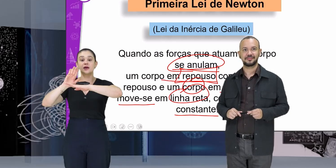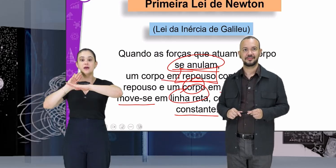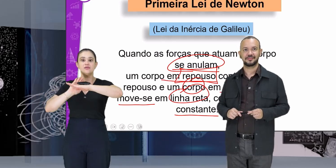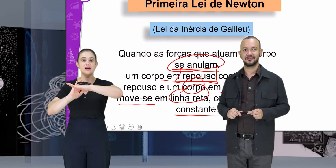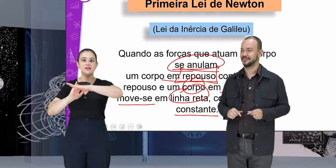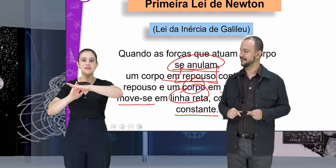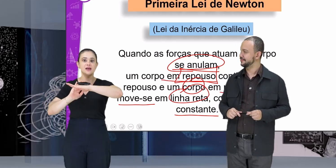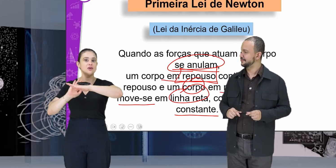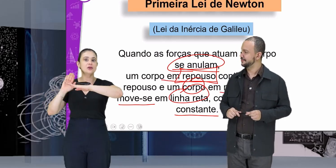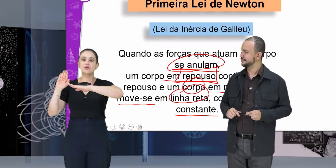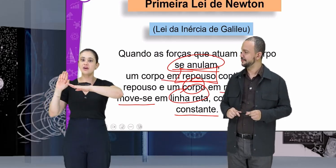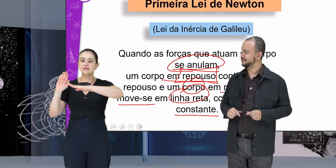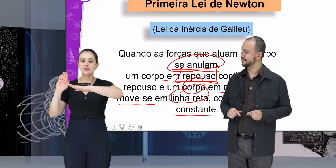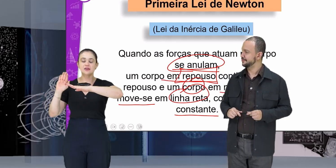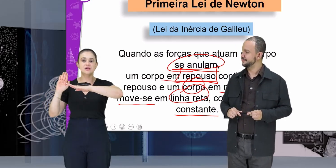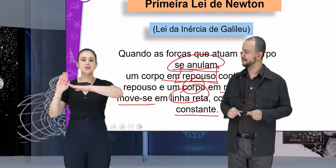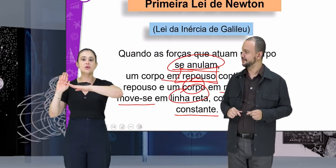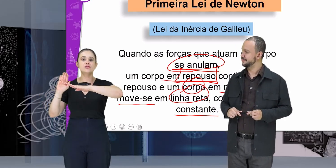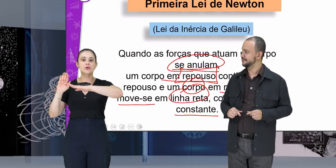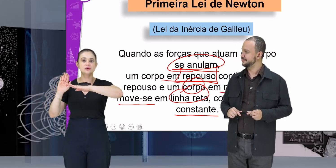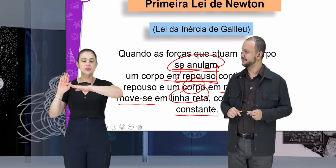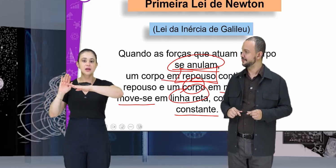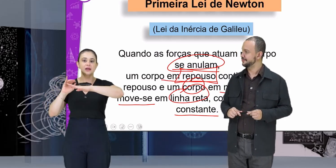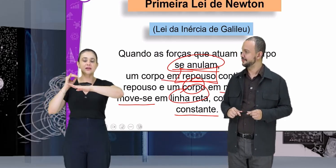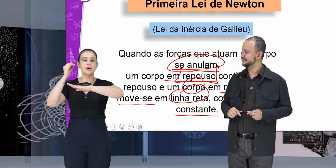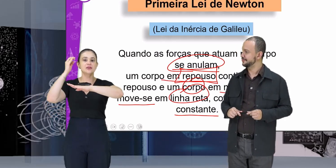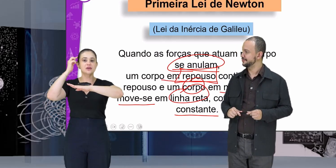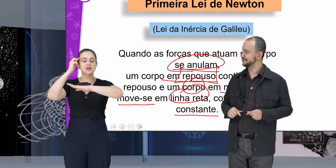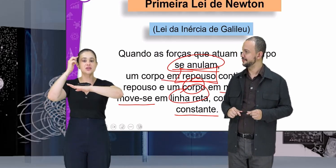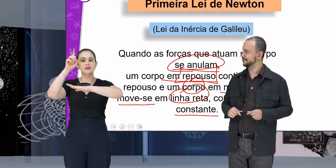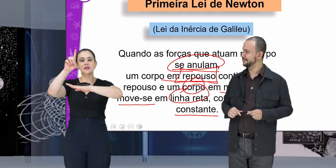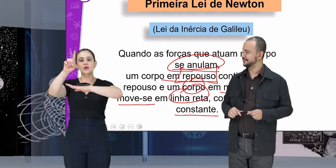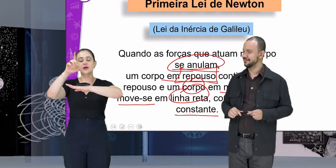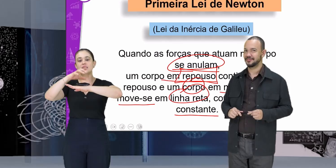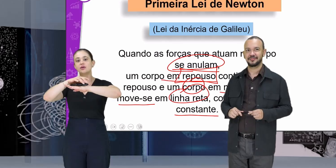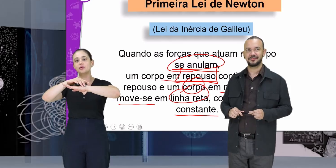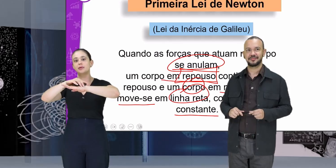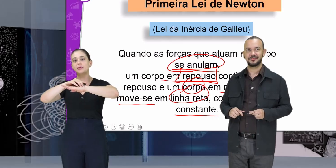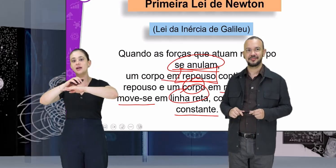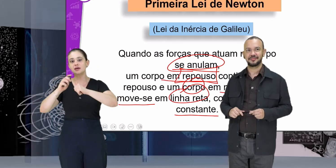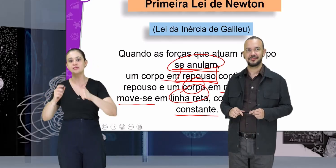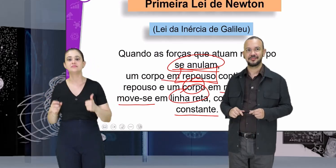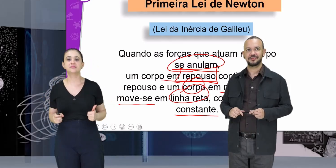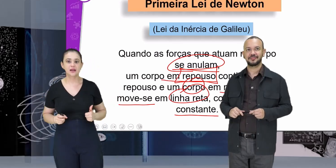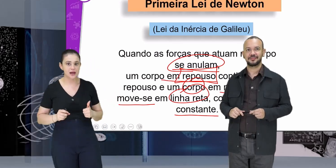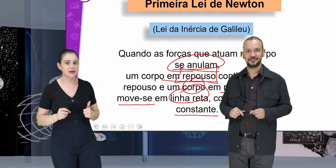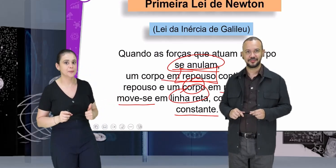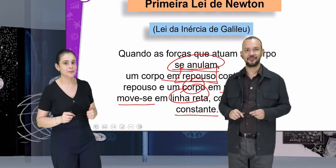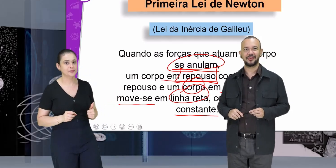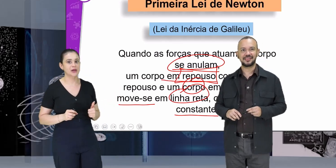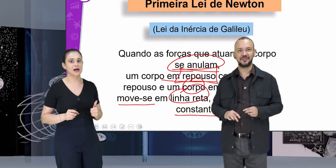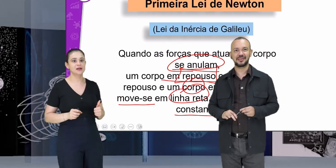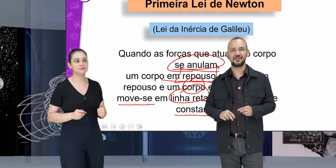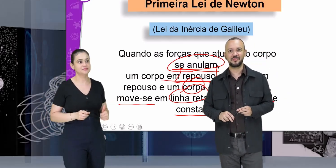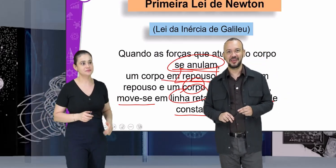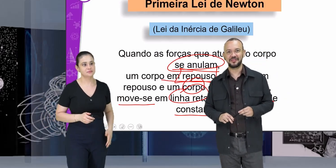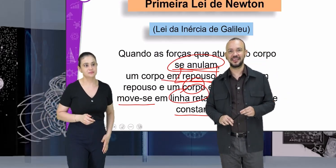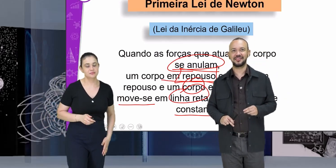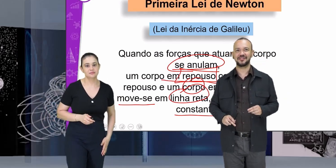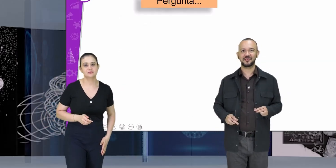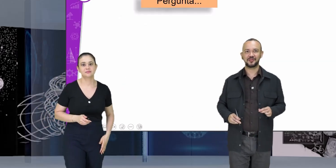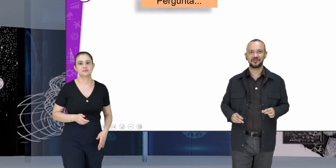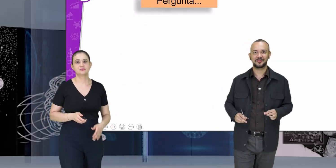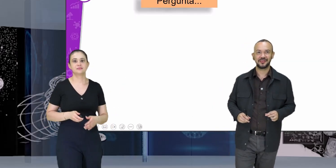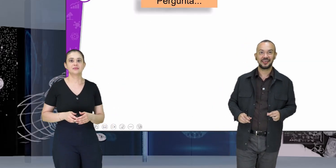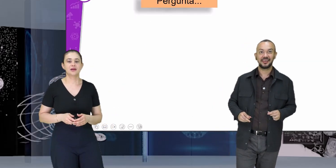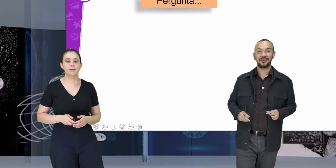aqui, vai ser zero, ele não vai sair da zona de conforto. Então, é isso que a gente tem que entender o que é na nossa primeira lei, tá? Isso, perfeito.